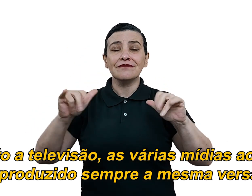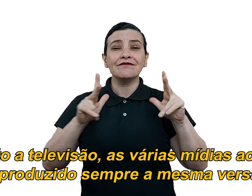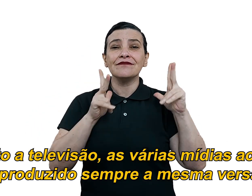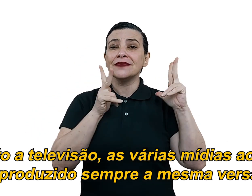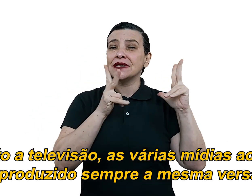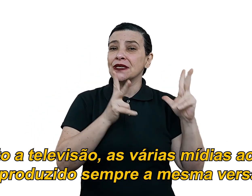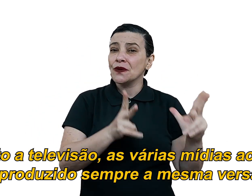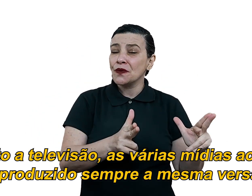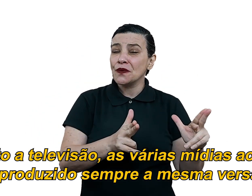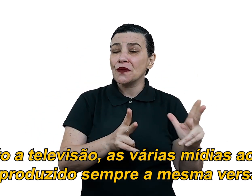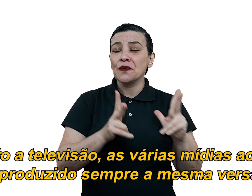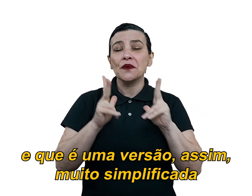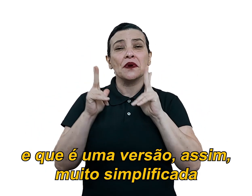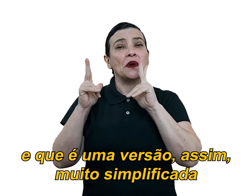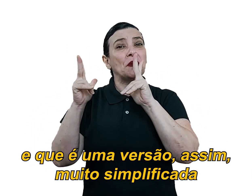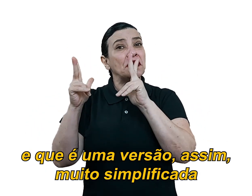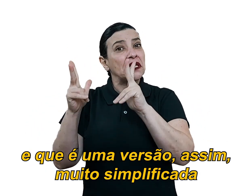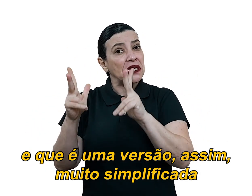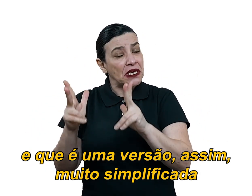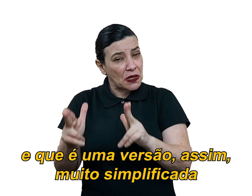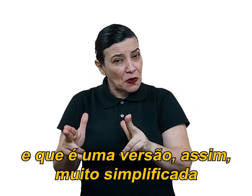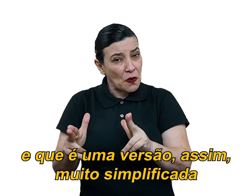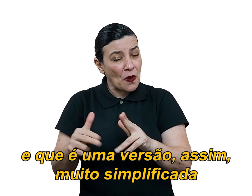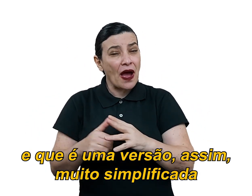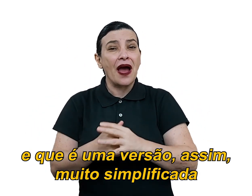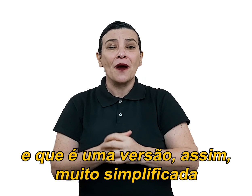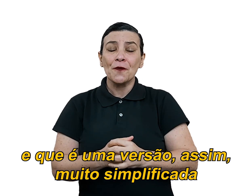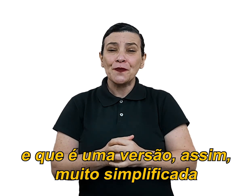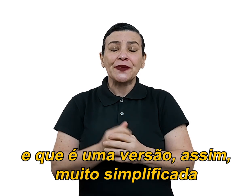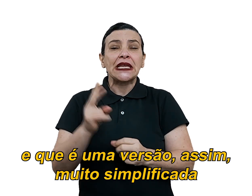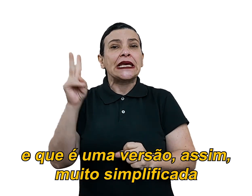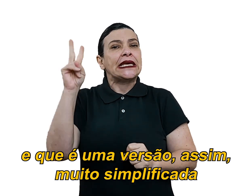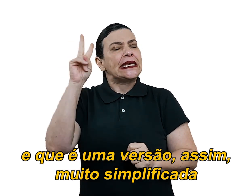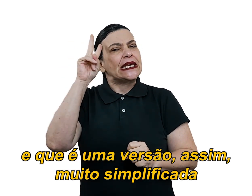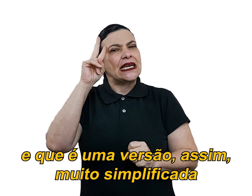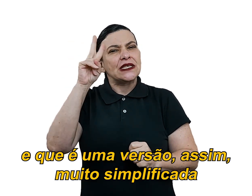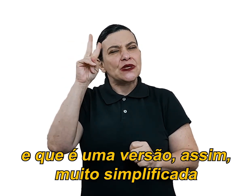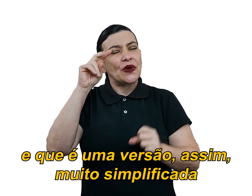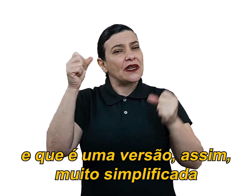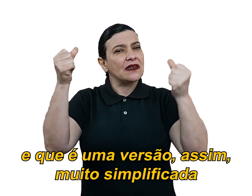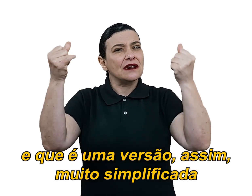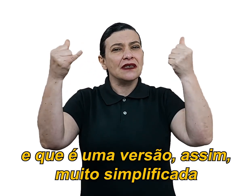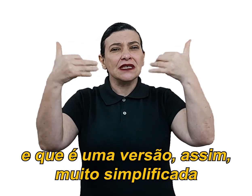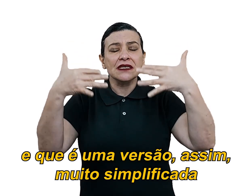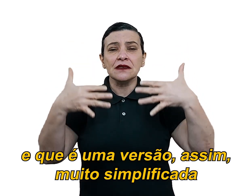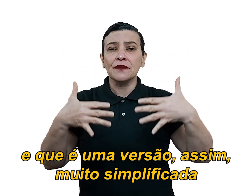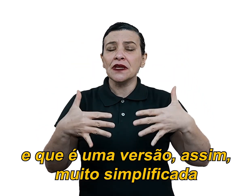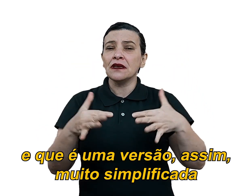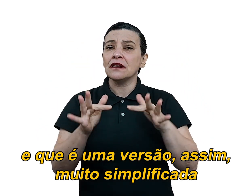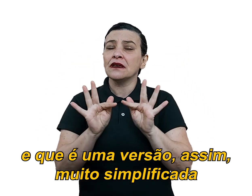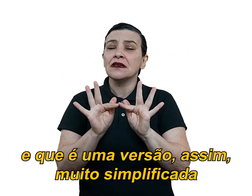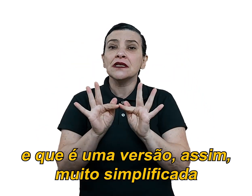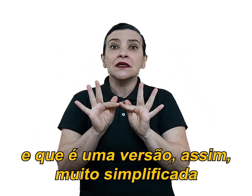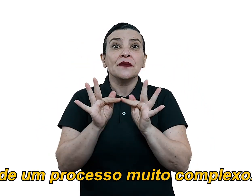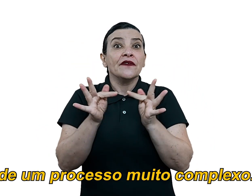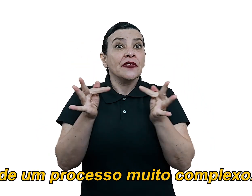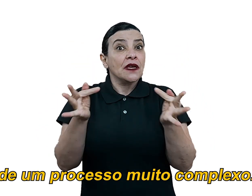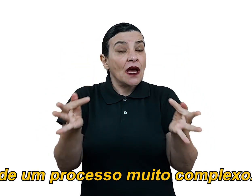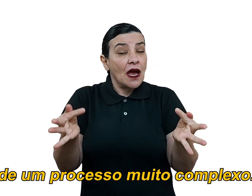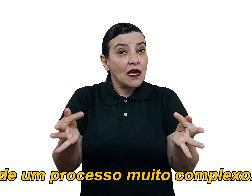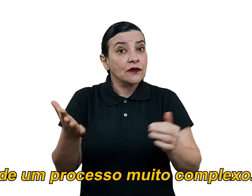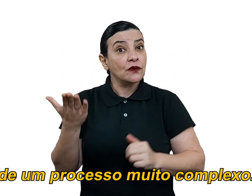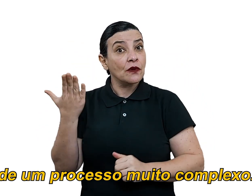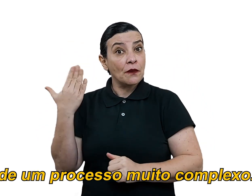a mesma versão, e que é uma versão, assim, muito simplificada de